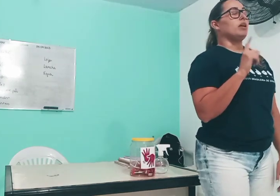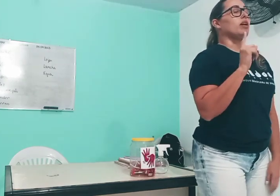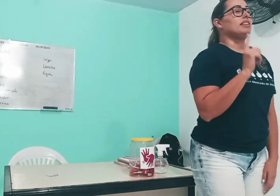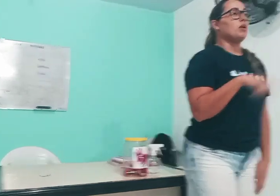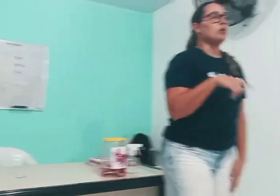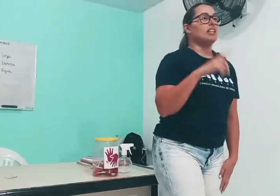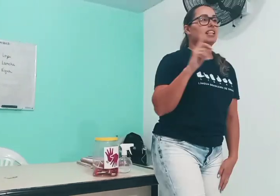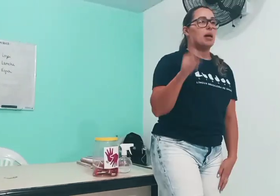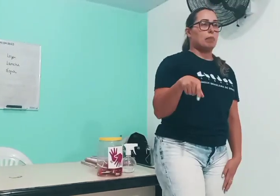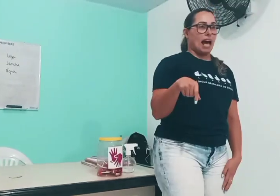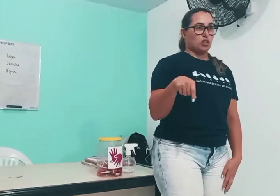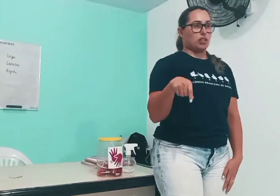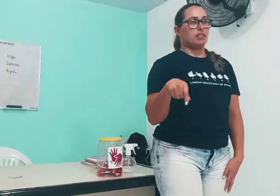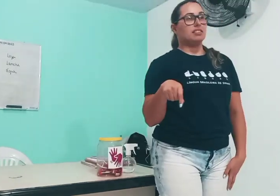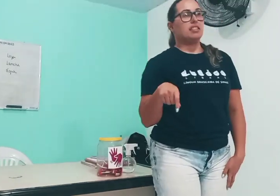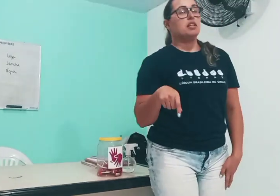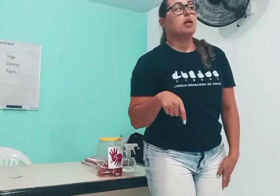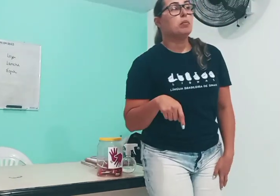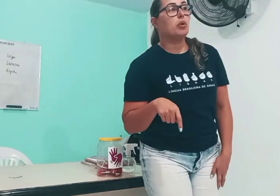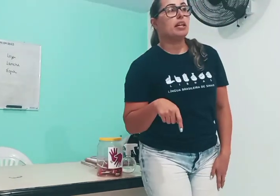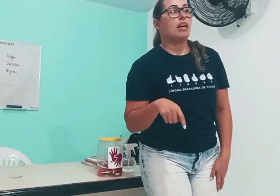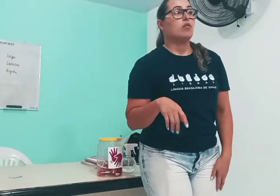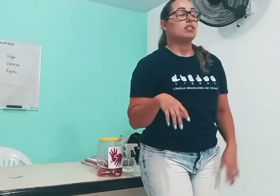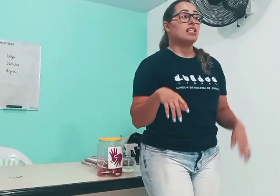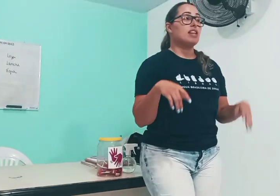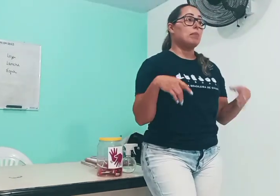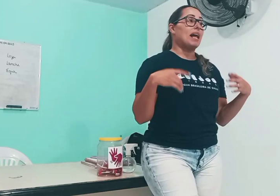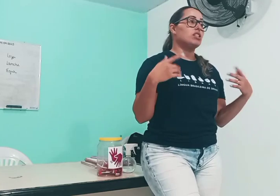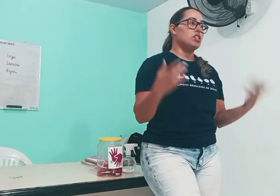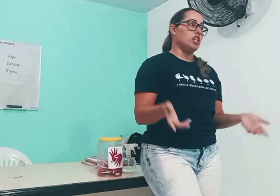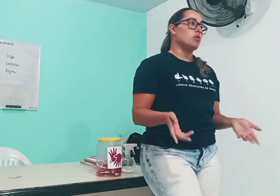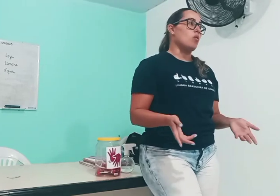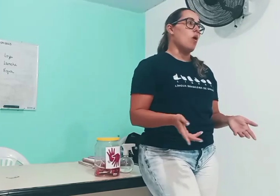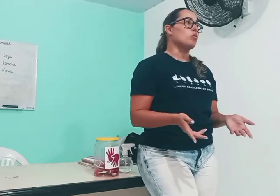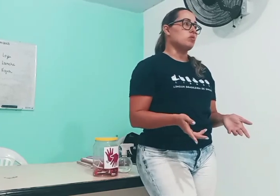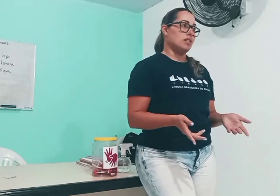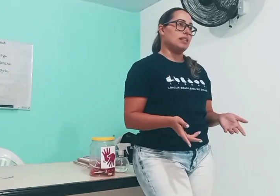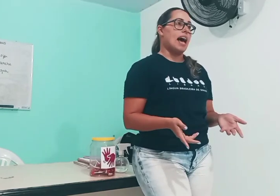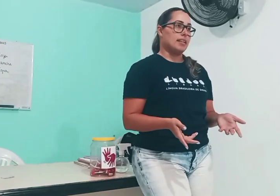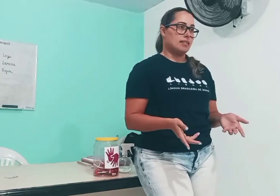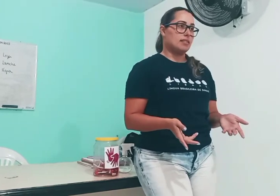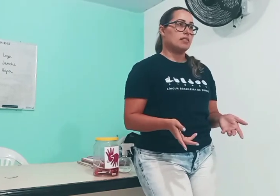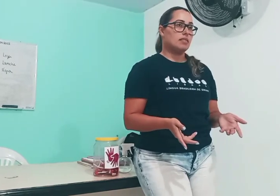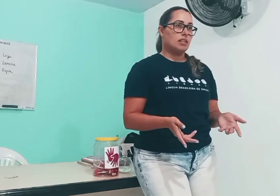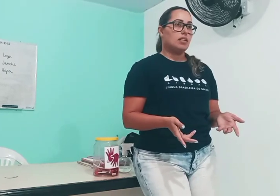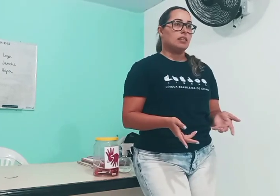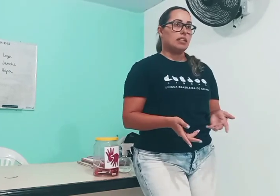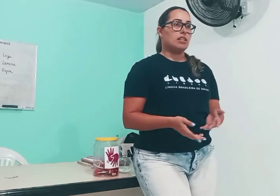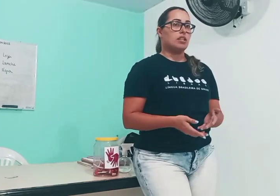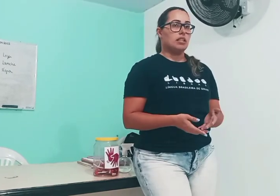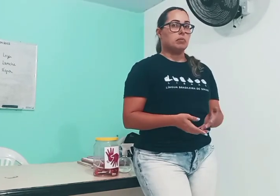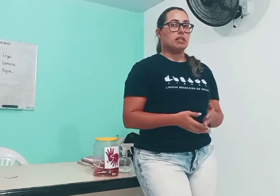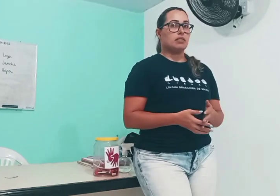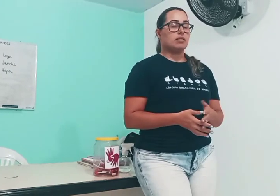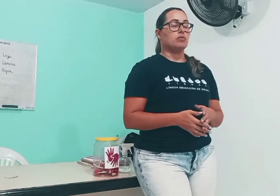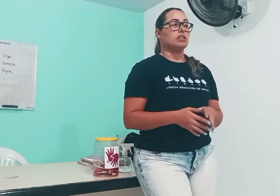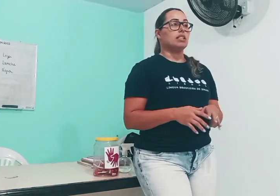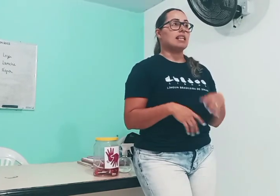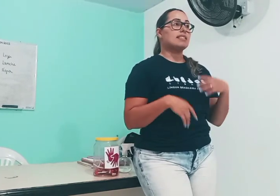a teoria da prática, porque vocês já praticam alguns sinais, né, de Libras, vocês já